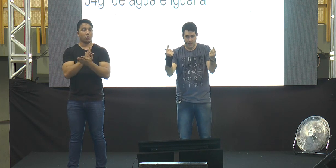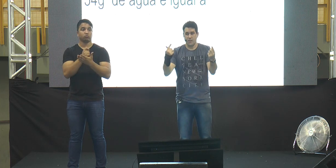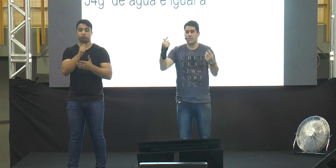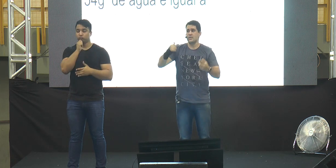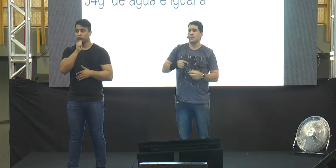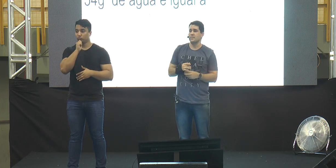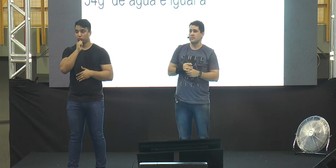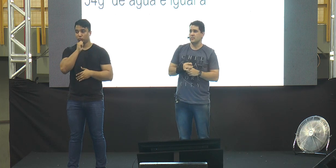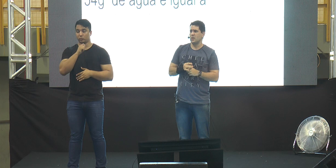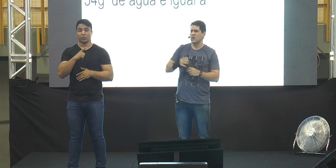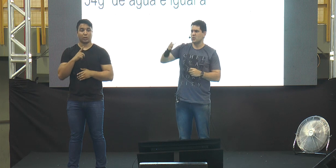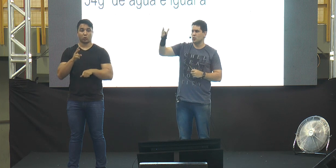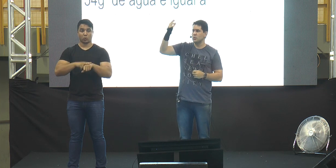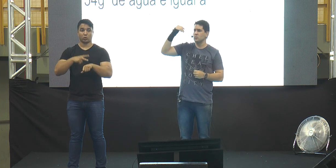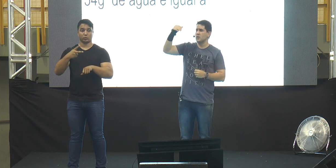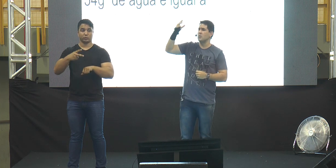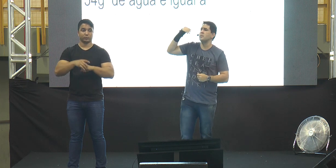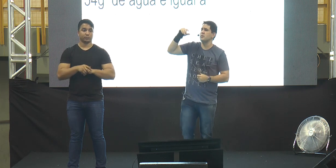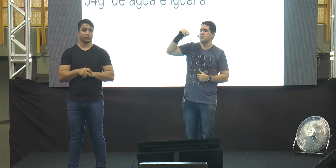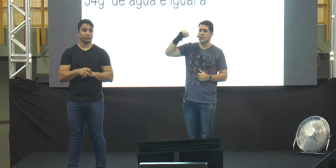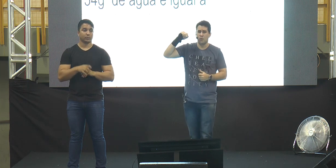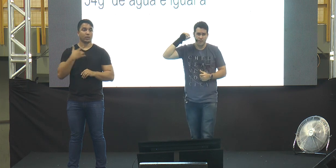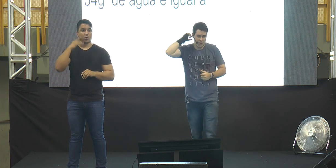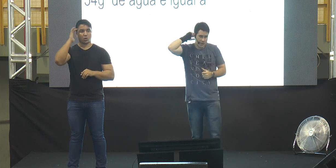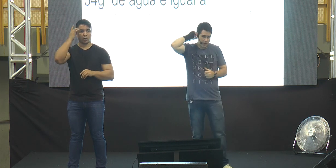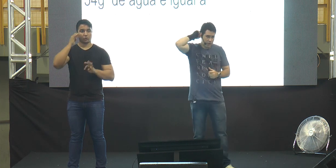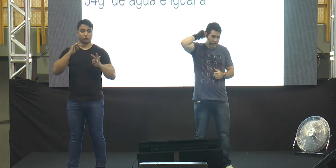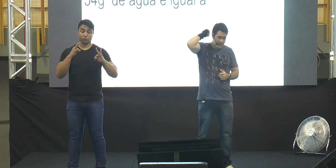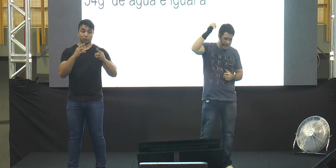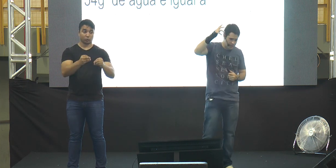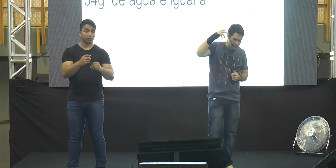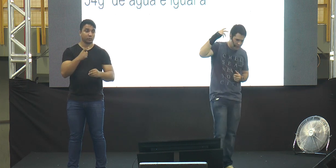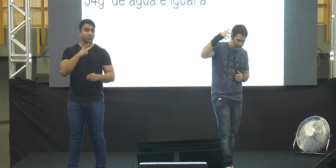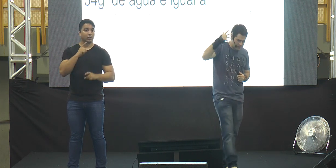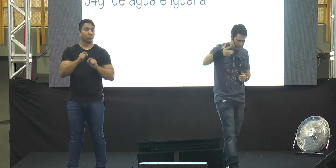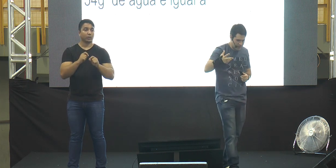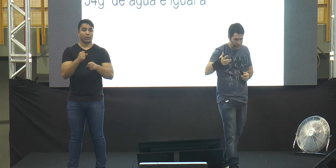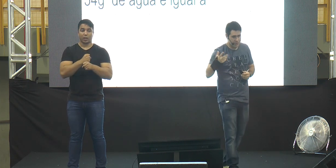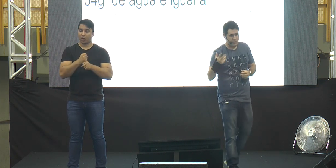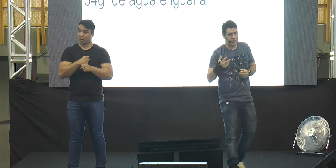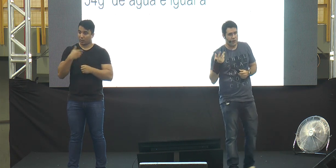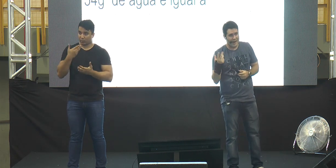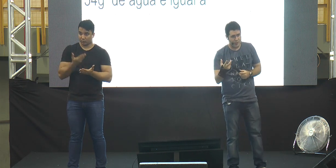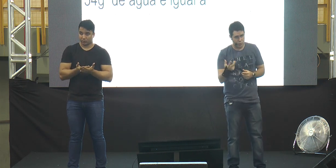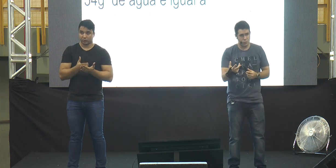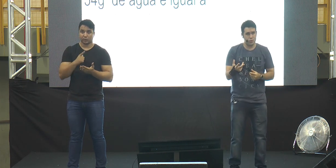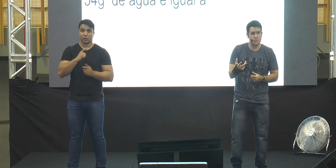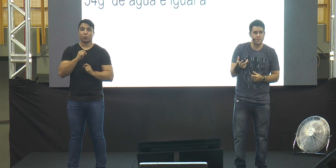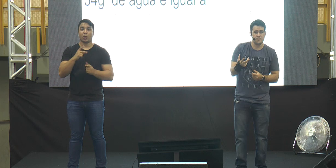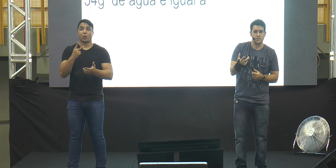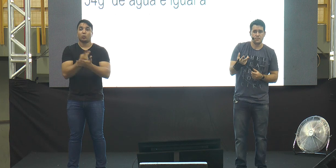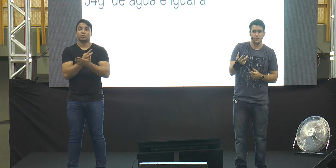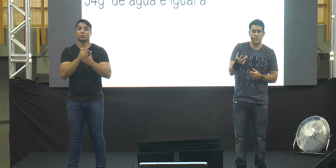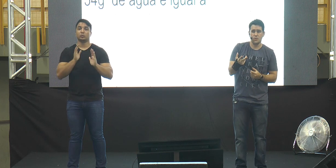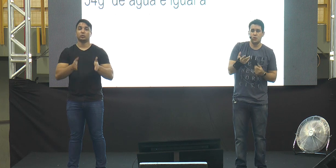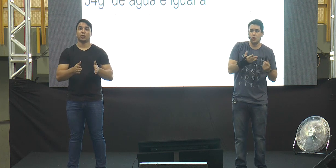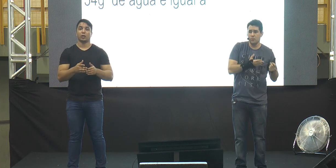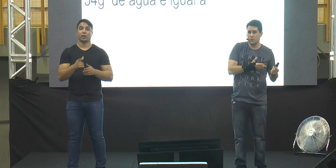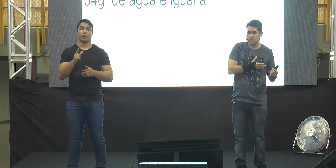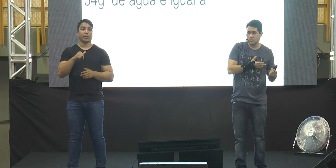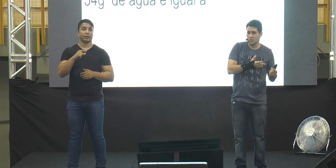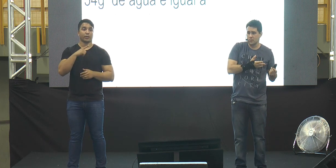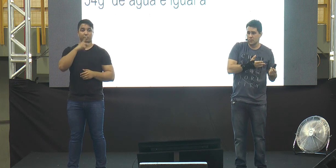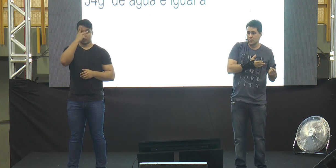Beleza? E assim, eu acho que todo mundo está acompanhando o jornal e viu que esse ano, infelizmente, já tiveram casos